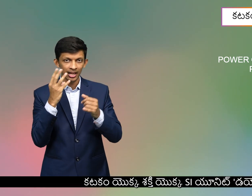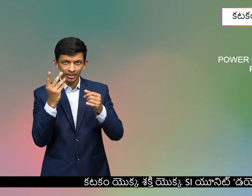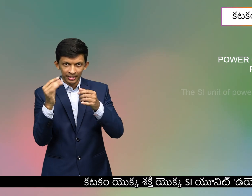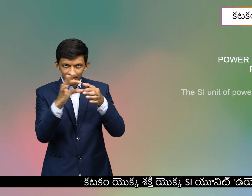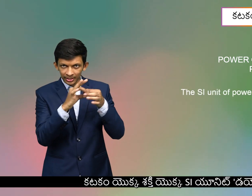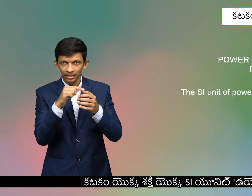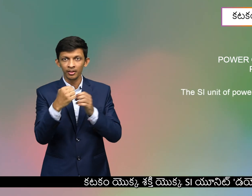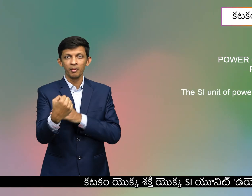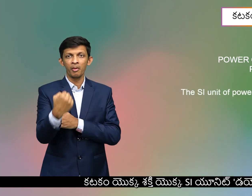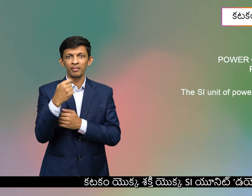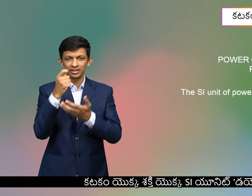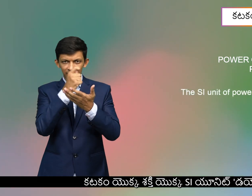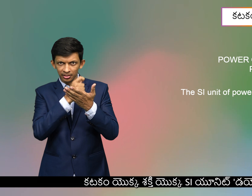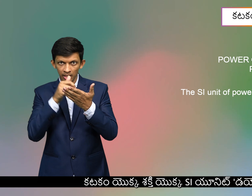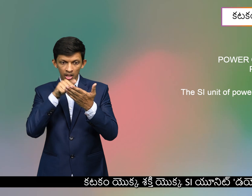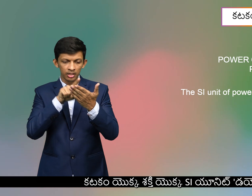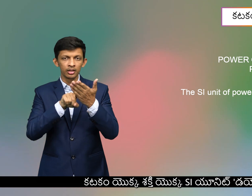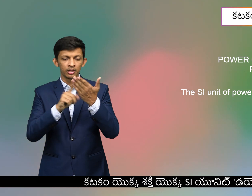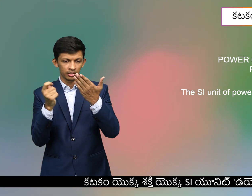యొక్క SI యూనిట్ డయోప్ట్రే,